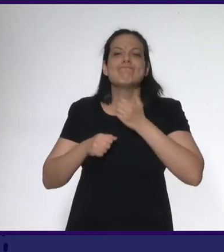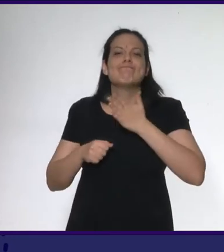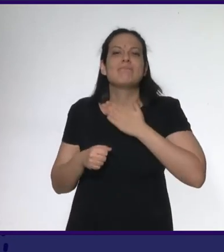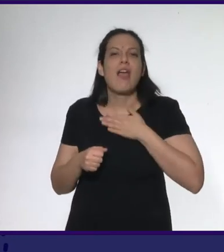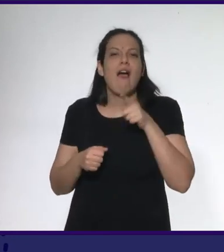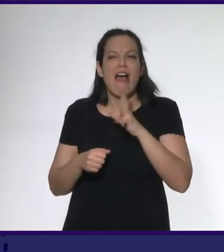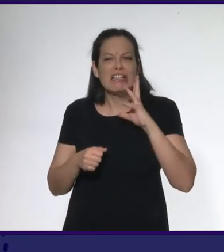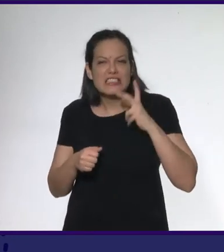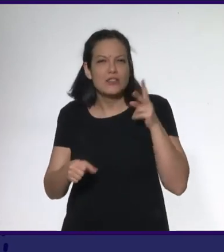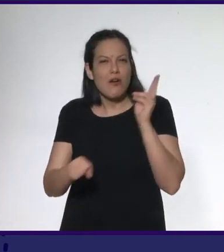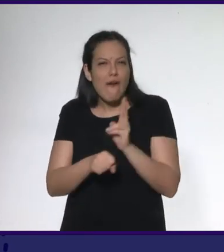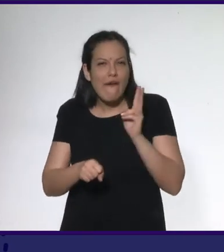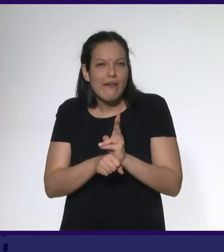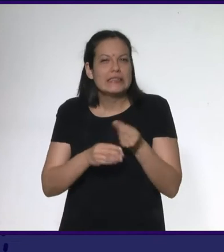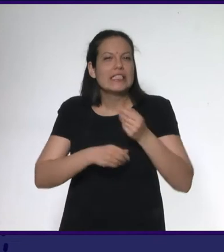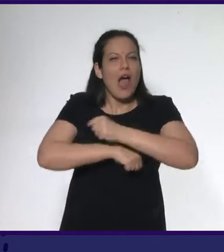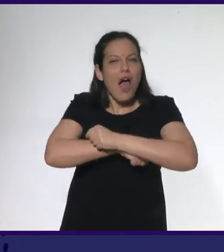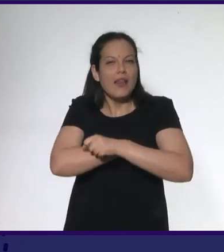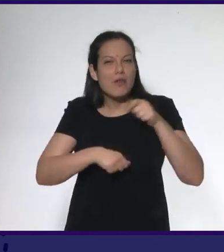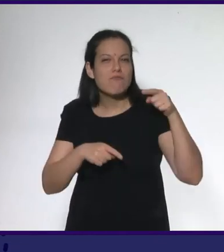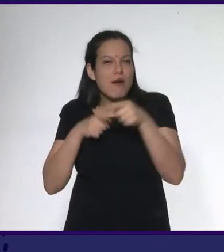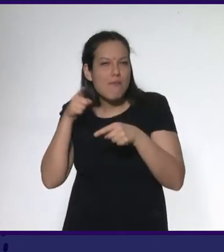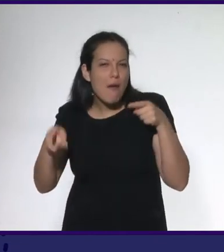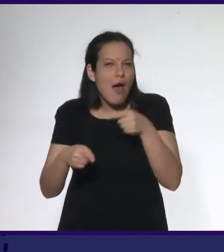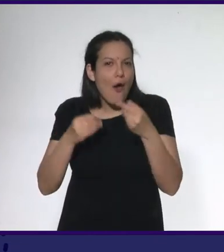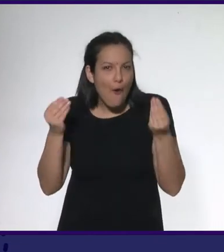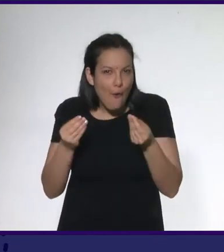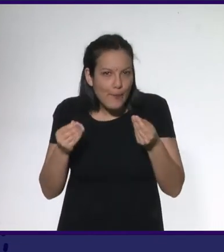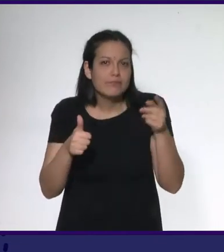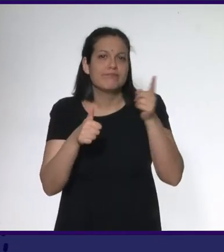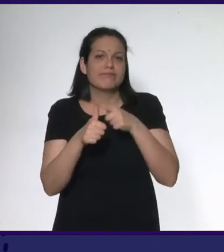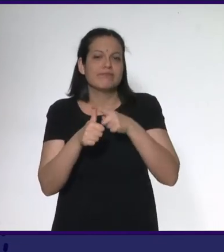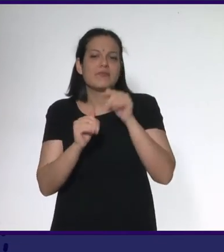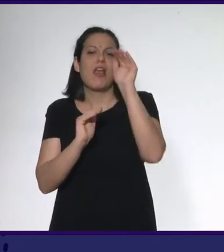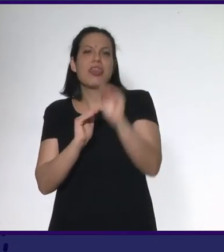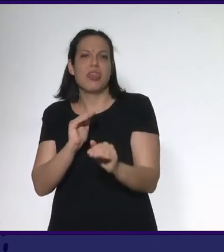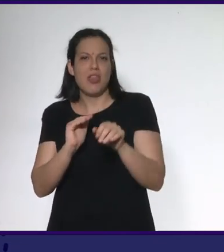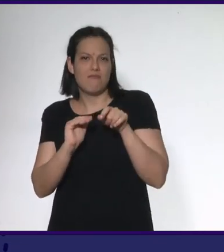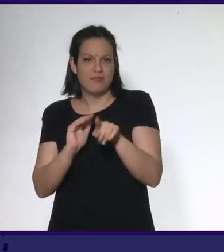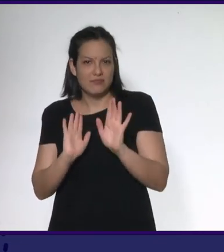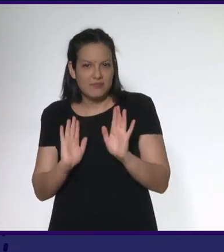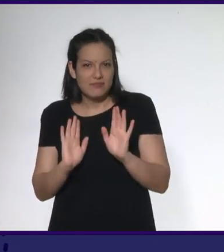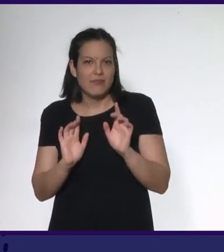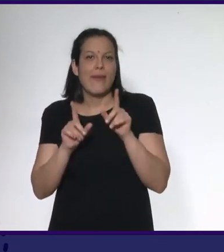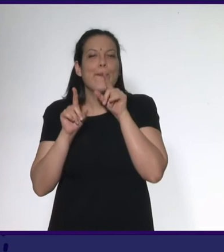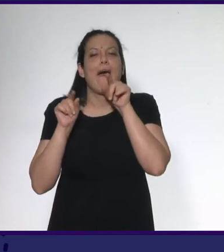Sumado a la posesión, las actitudes con las que se ejerce maltrato son